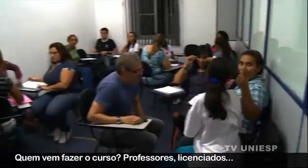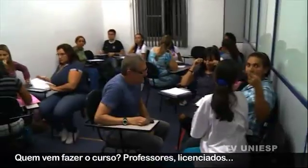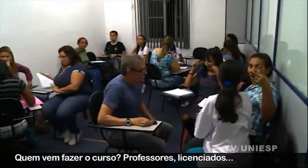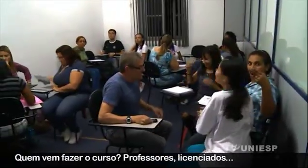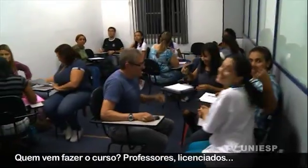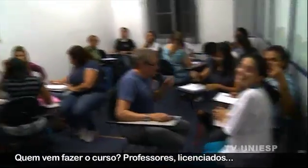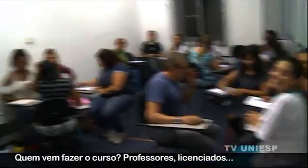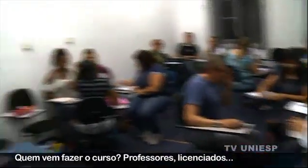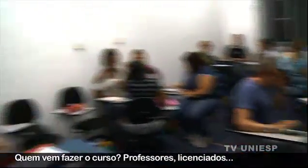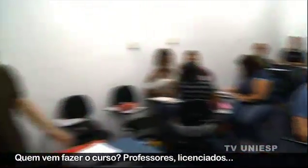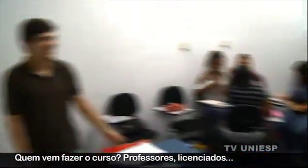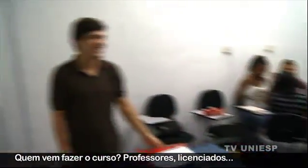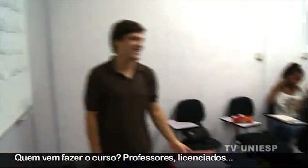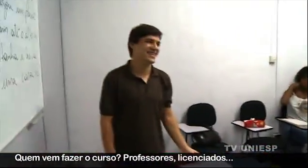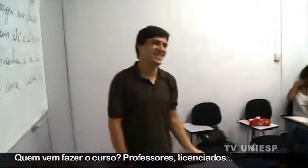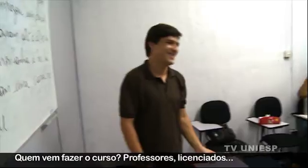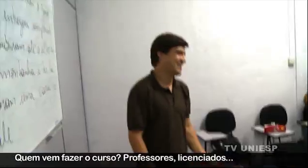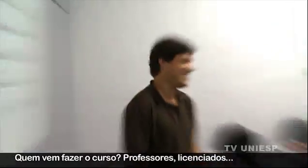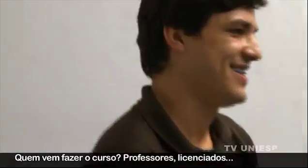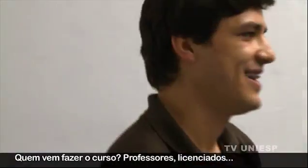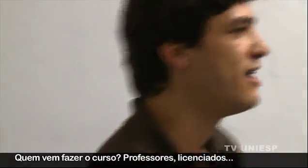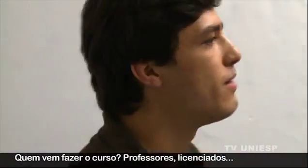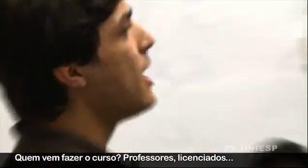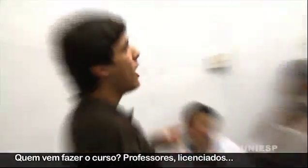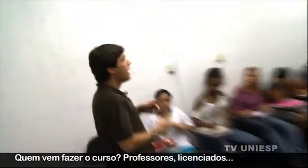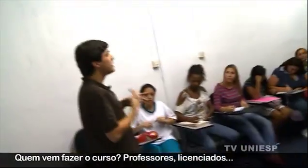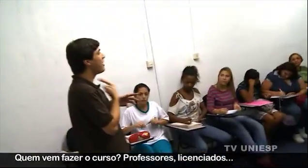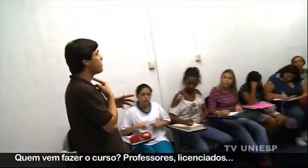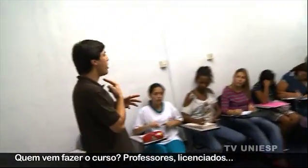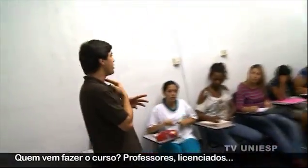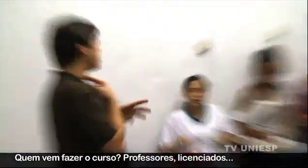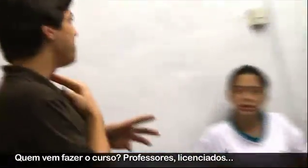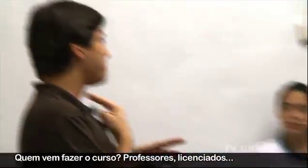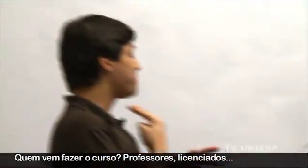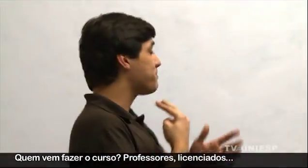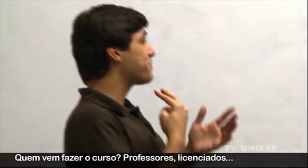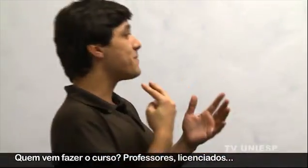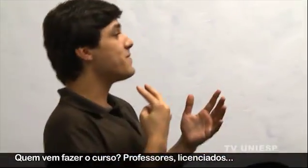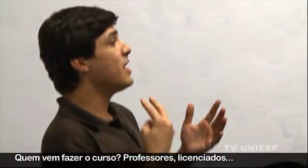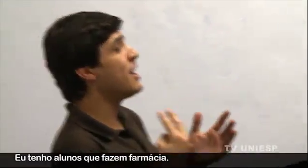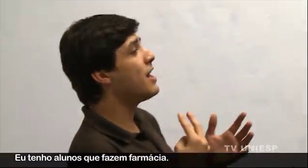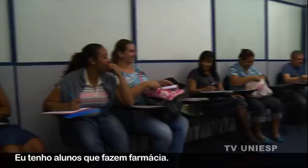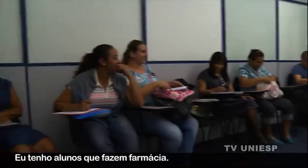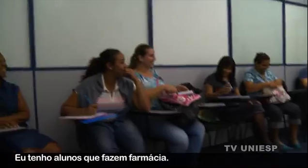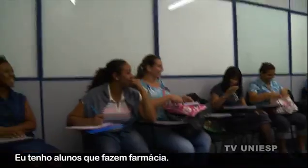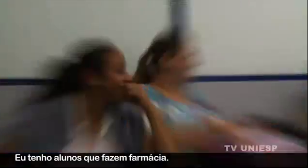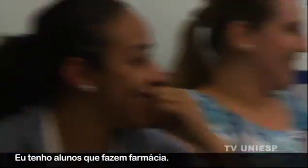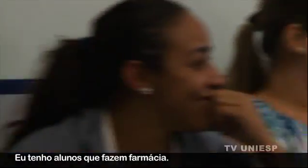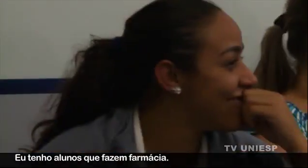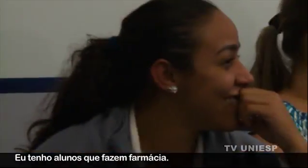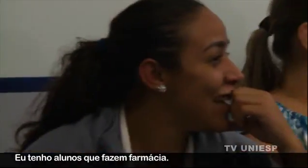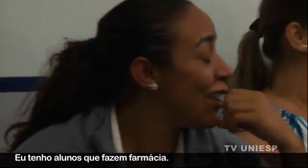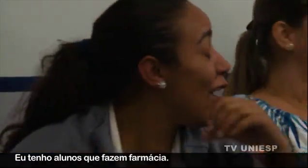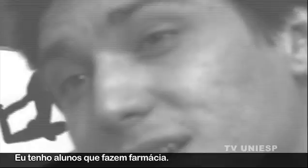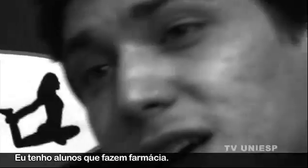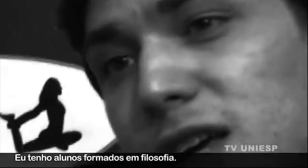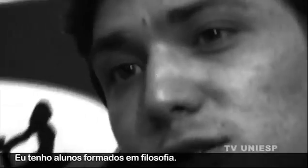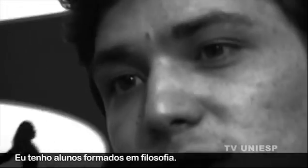para o curso é professores, gente que faz licenciatura, gente da saúde. Eu tenho alunos que fazem farmácia, eu tenho alunos que